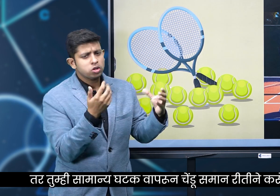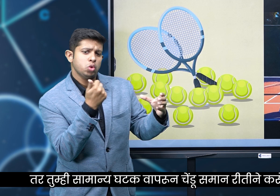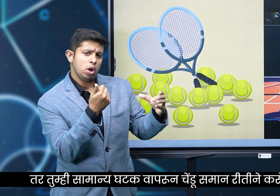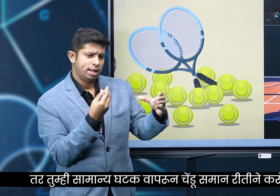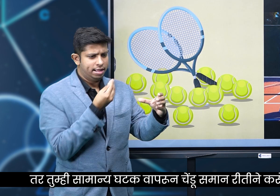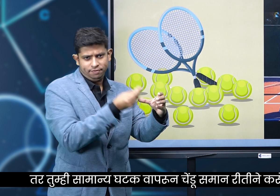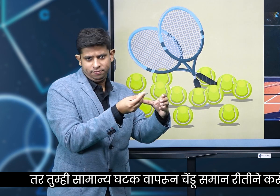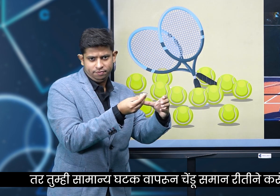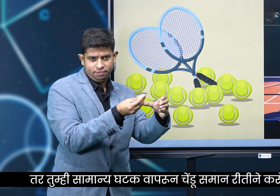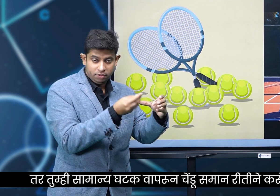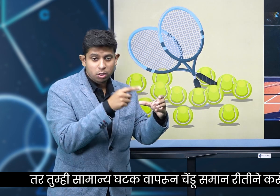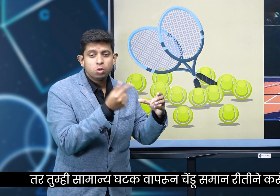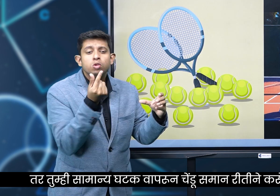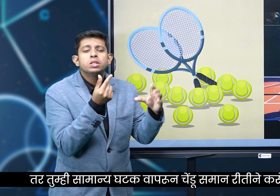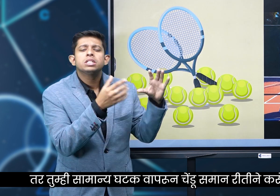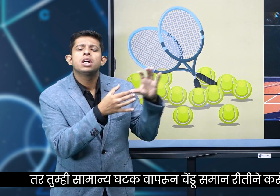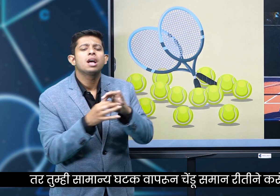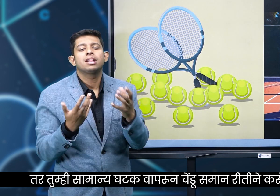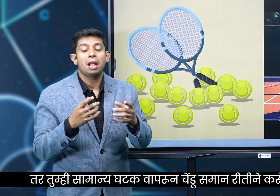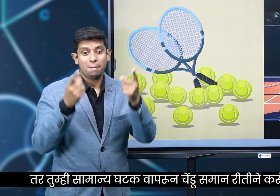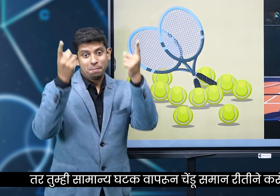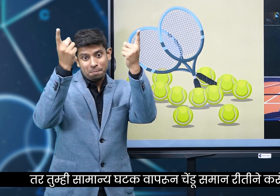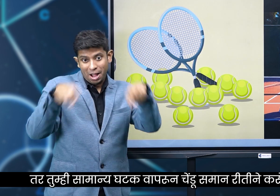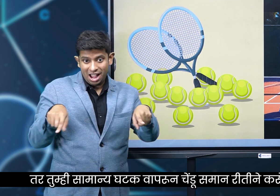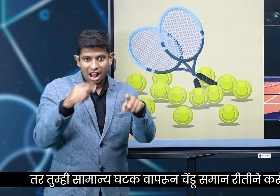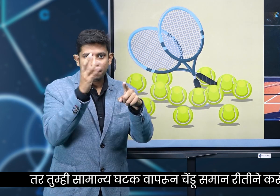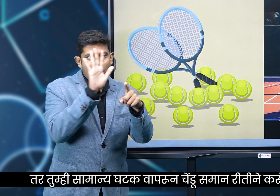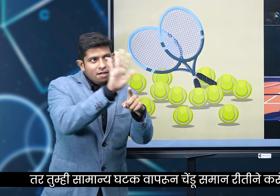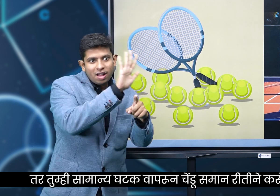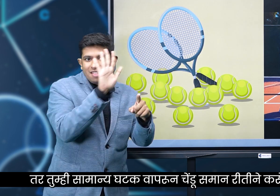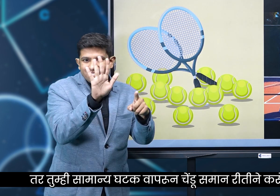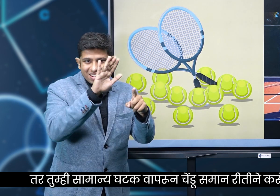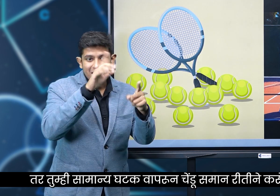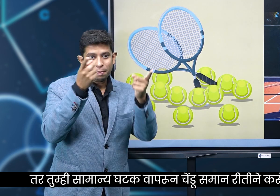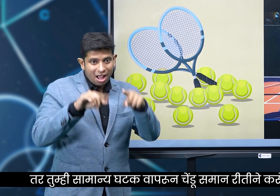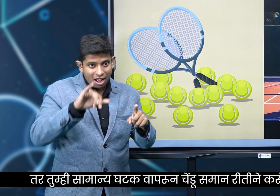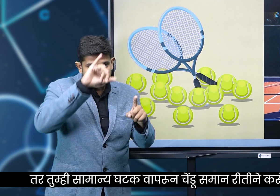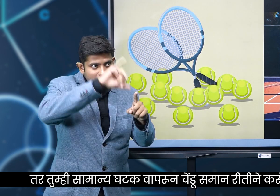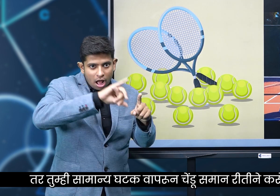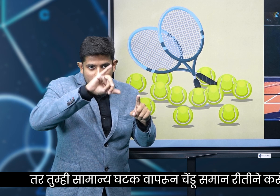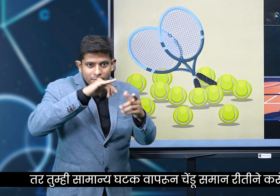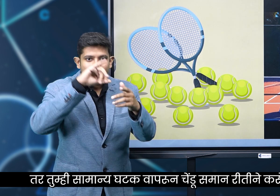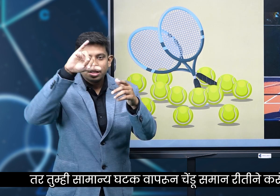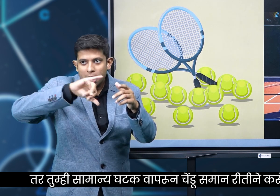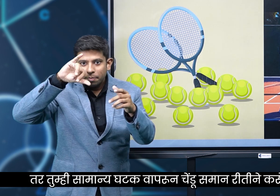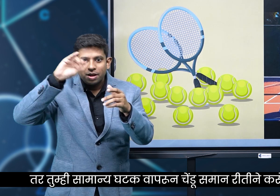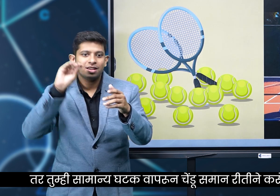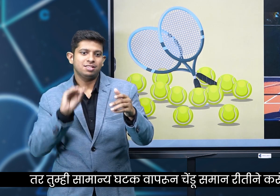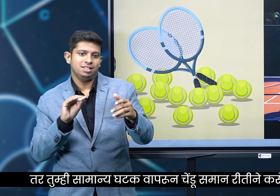तुम्ही सामान्य घटक वापरून चेंडू समान रीतीने कसे विभाजित करायचे हे ठरवाल.